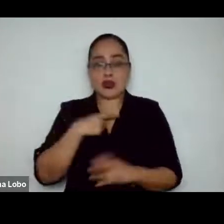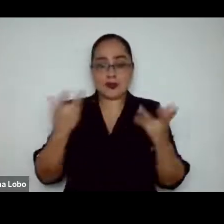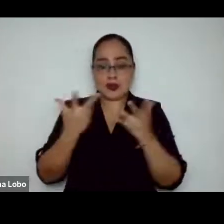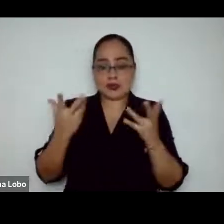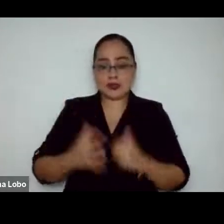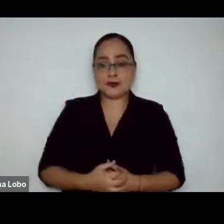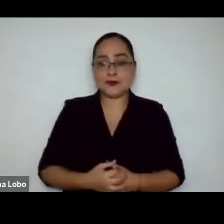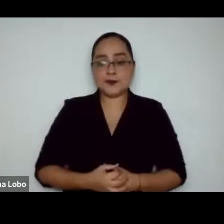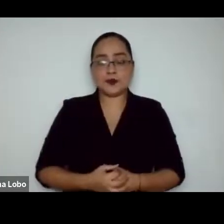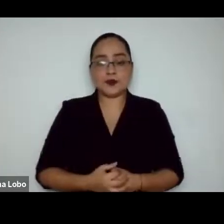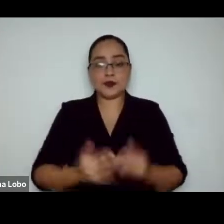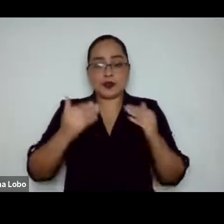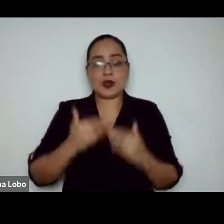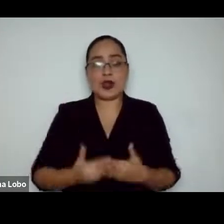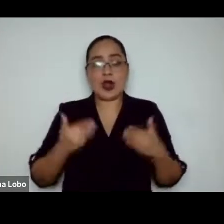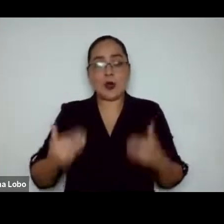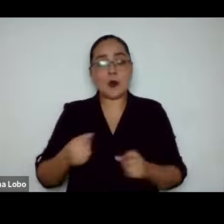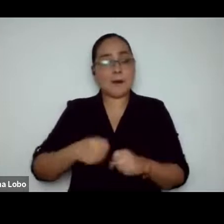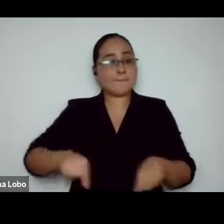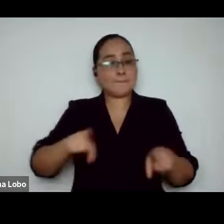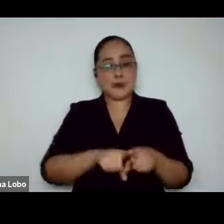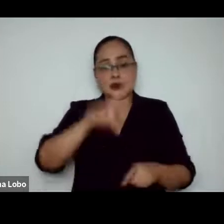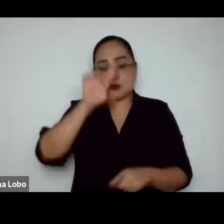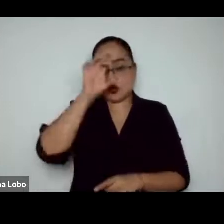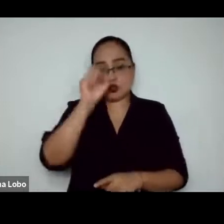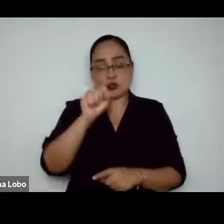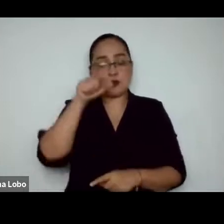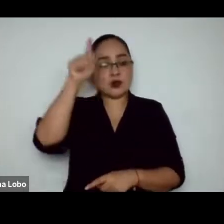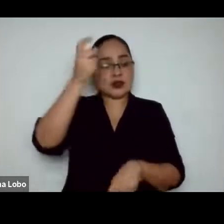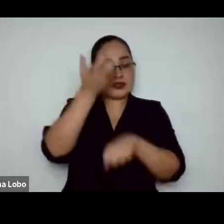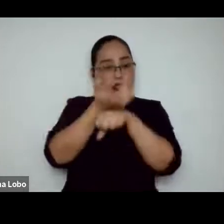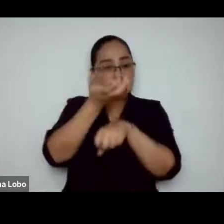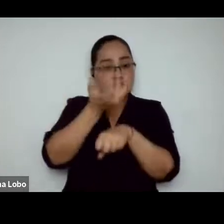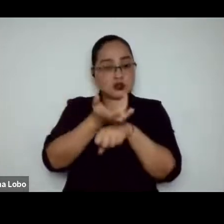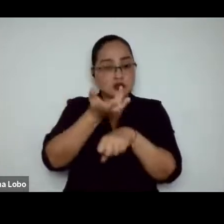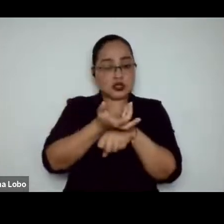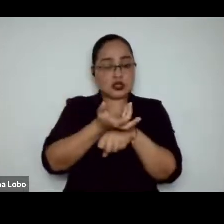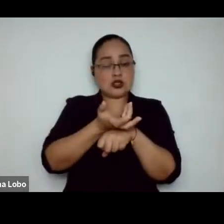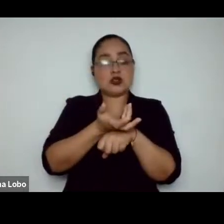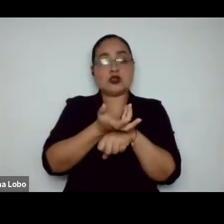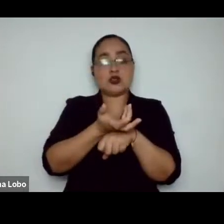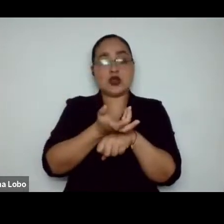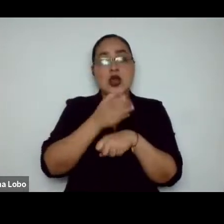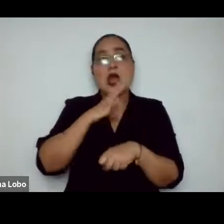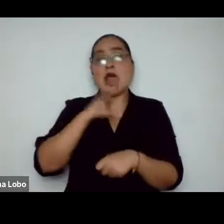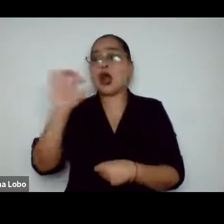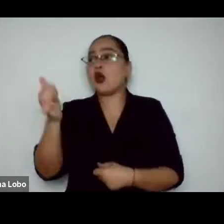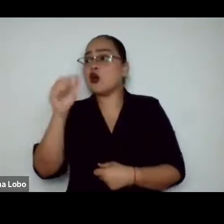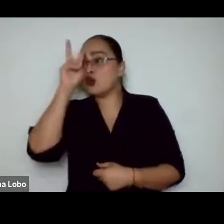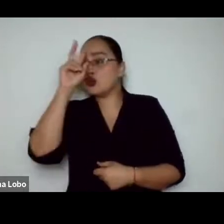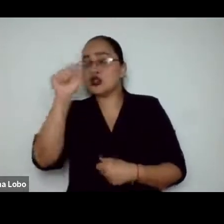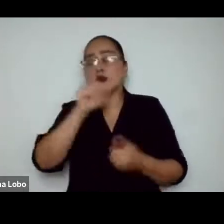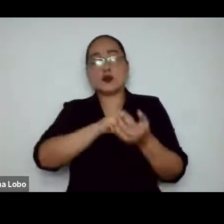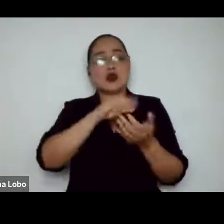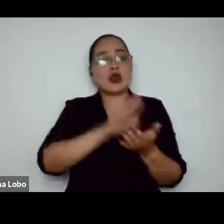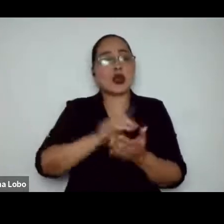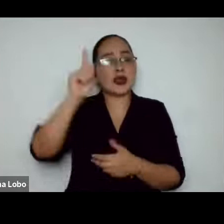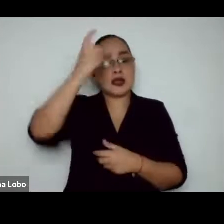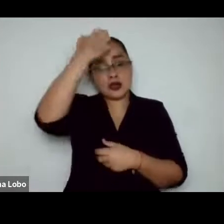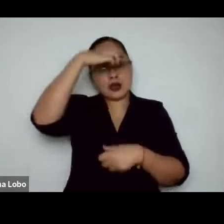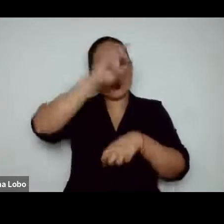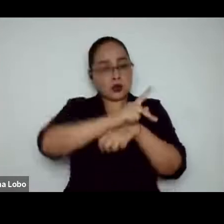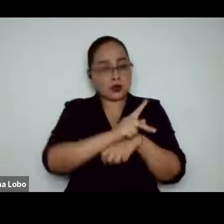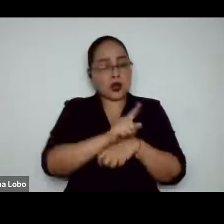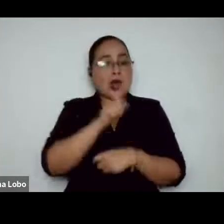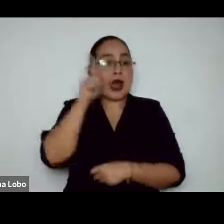concepción, que es la, digamos, la norteamericana, se ha ido. Hay otra concepción, por ejemplo, la concepción europea, que considera